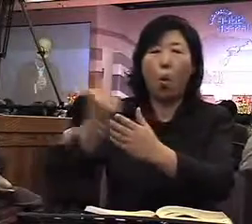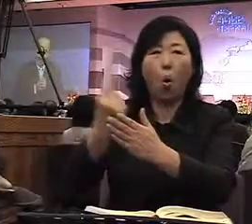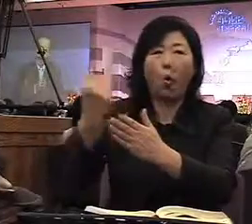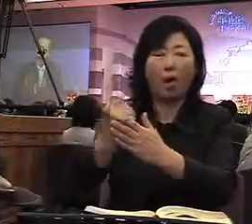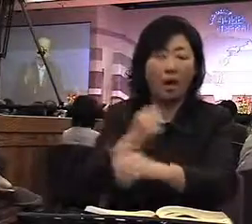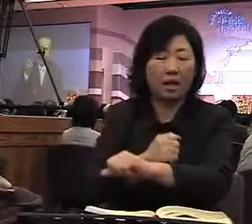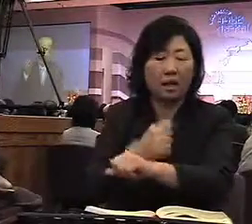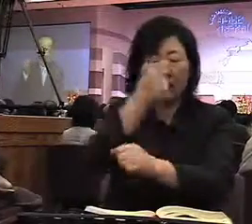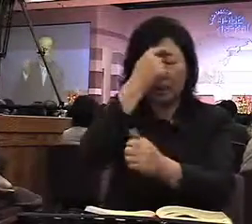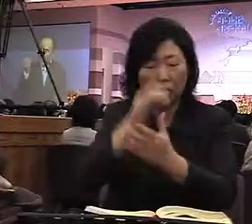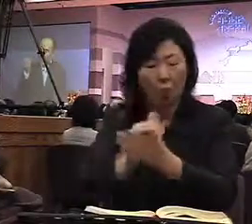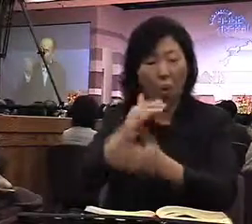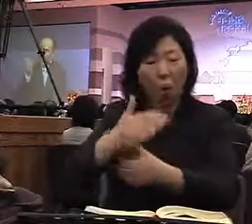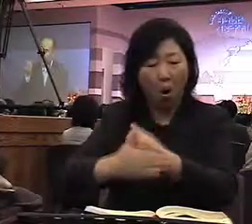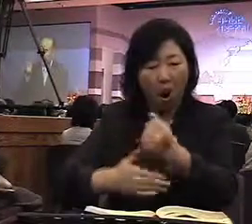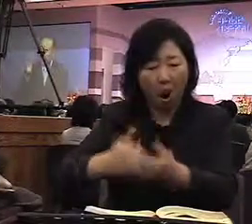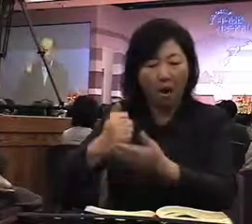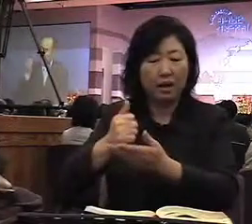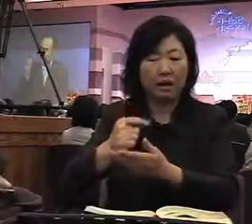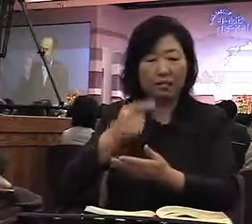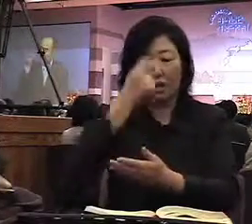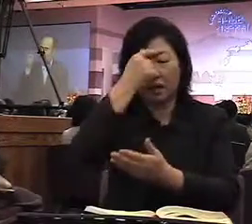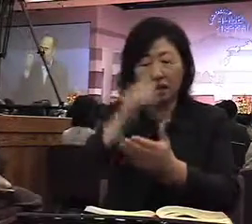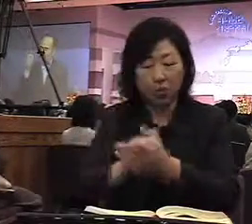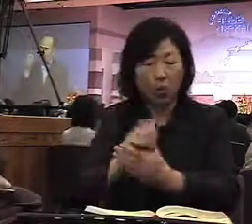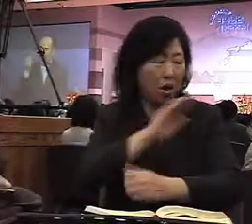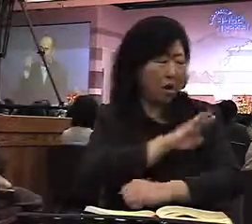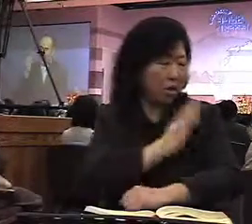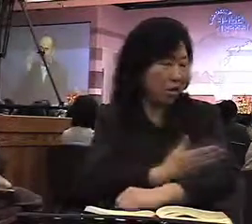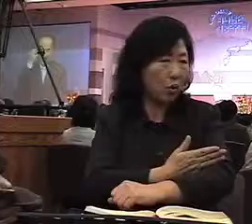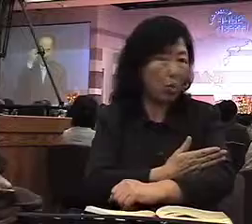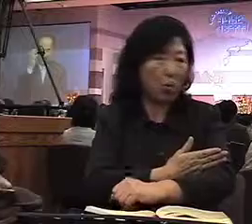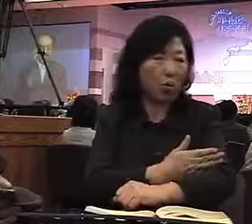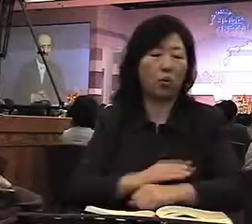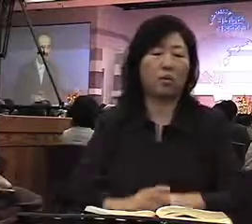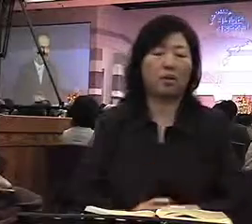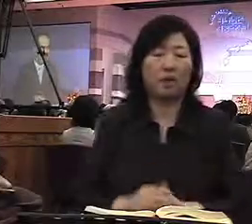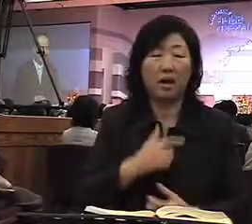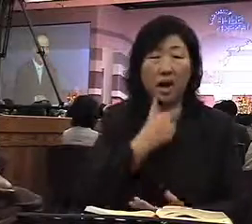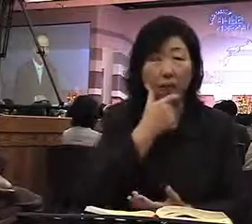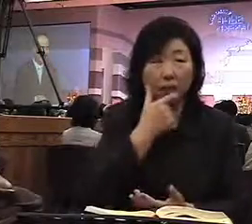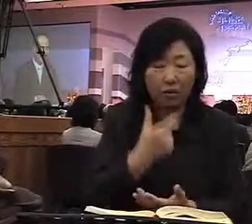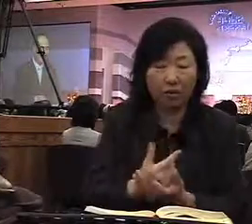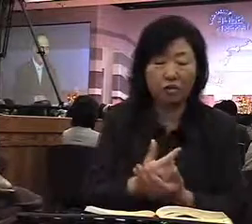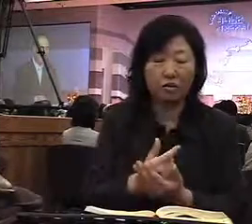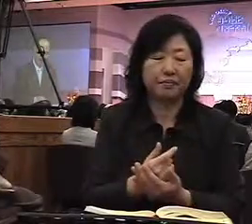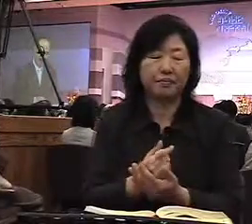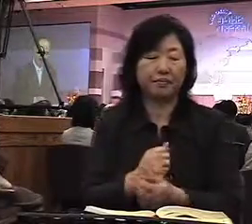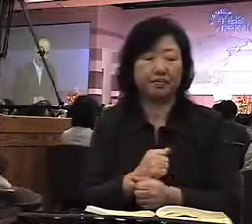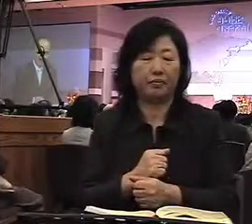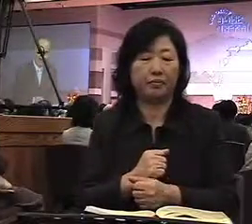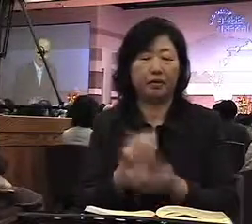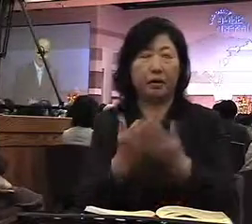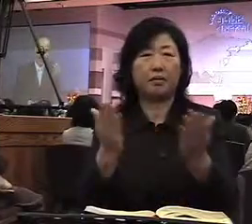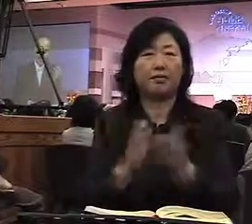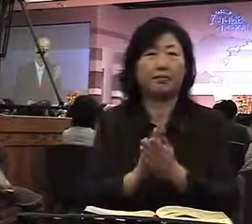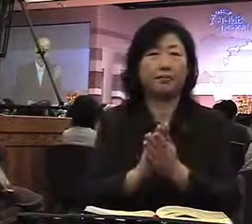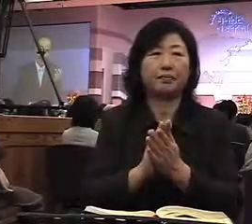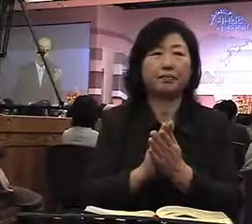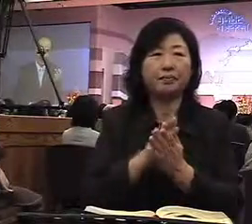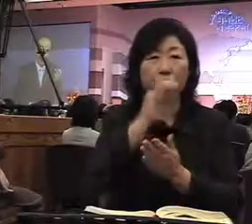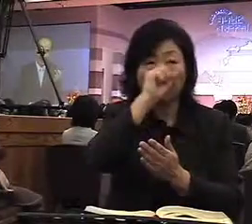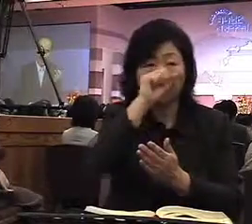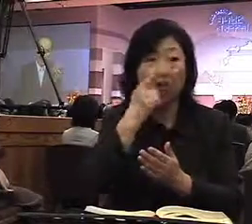기도. 하나님이 우리에게 이런 기도의 능력과 기를 주셨다는 게 감격스럽습니다. 여러분, 좋은